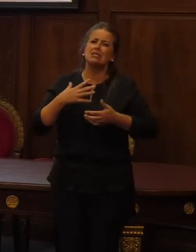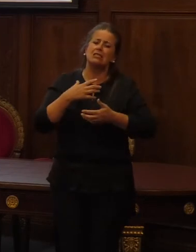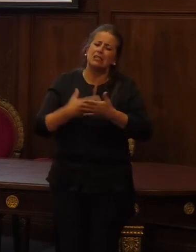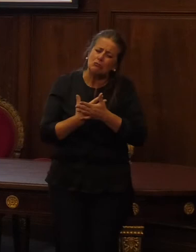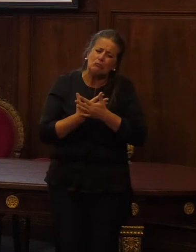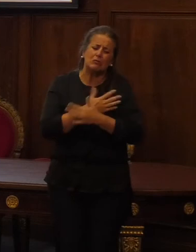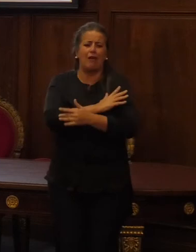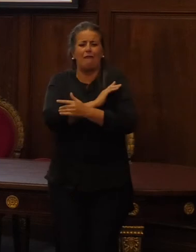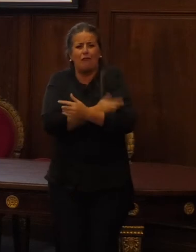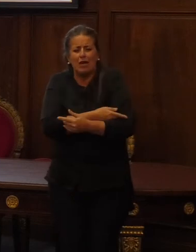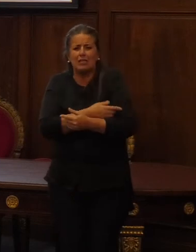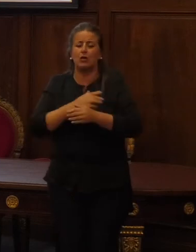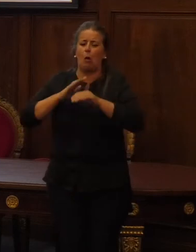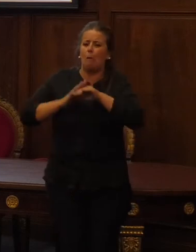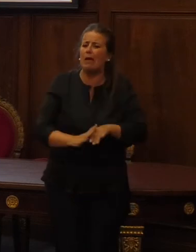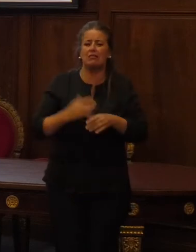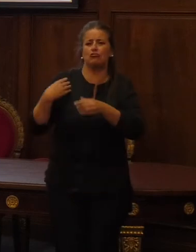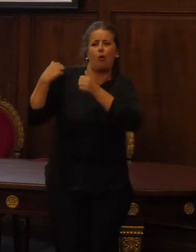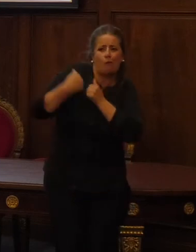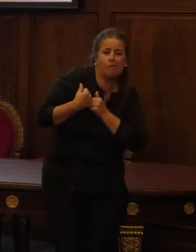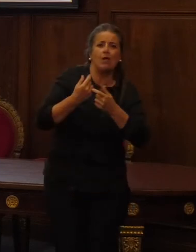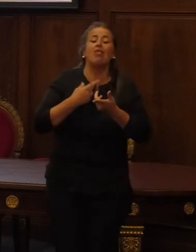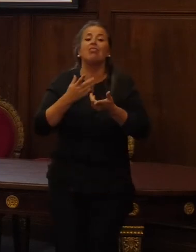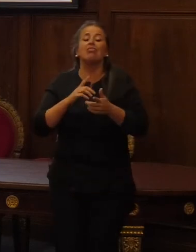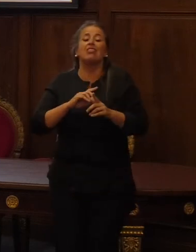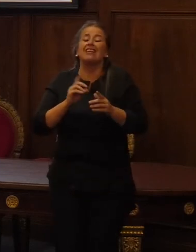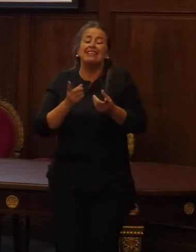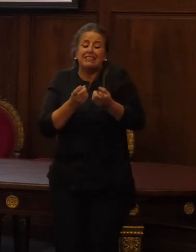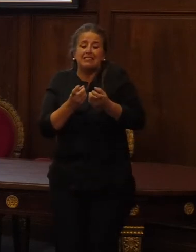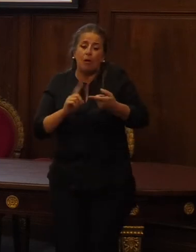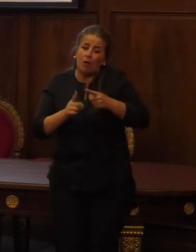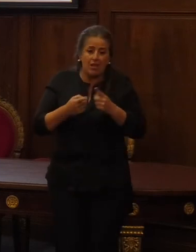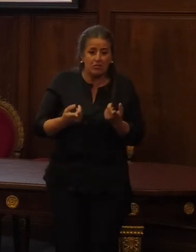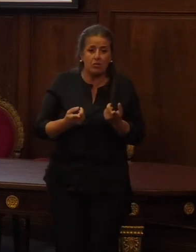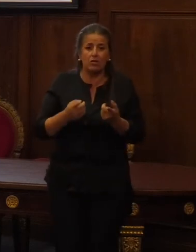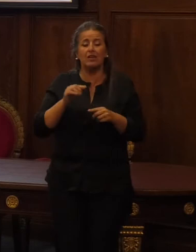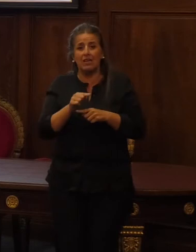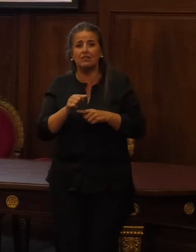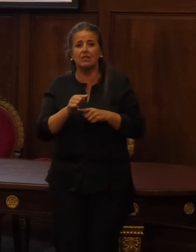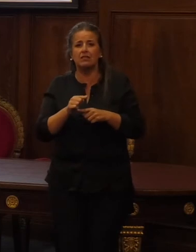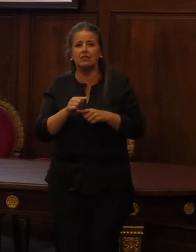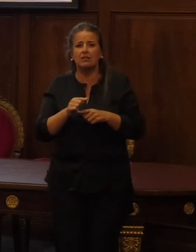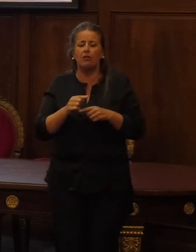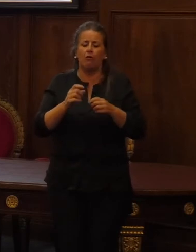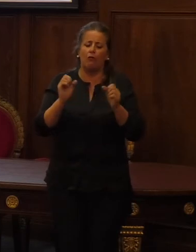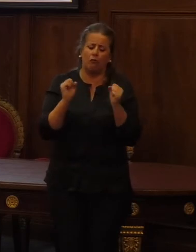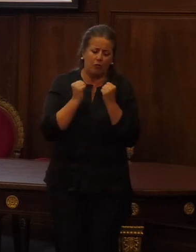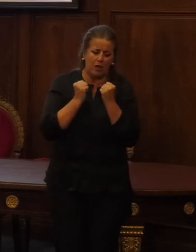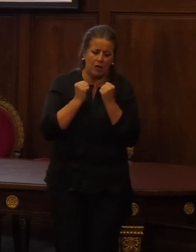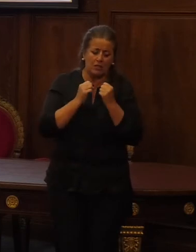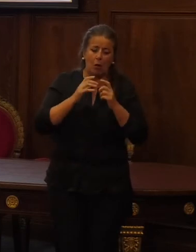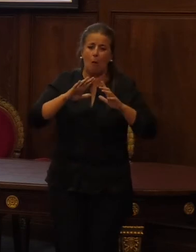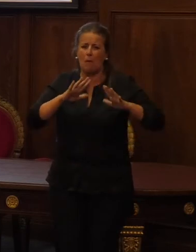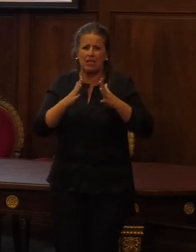amor, de peso, de academia, de lo que necesitemos, pero relaciones. Eran esas, congeladas, una